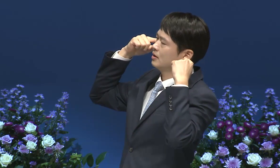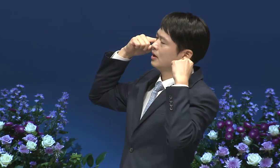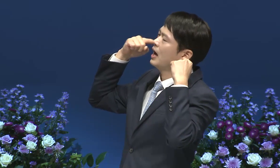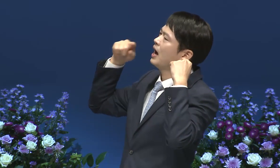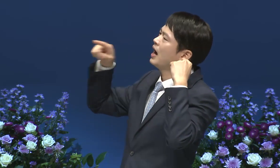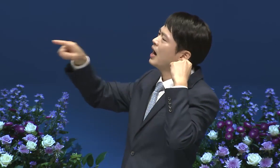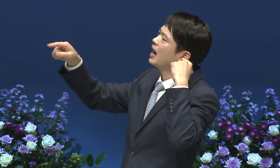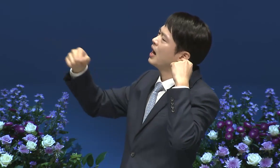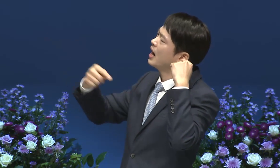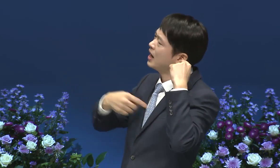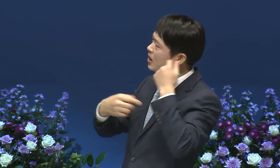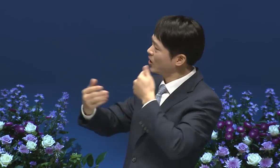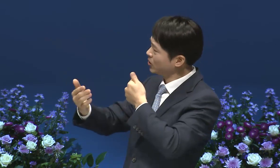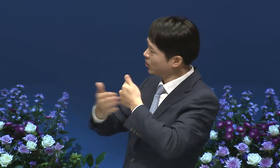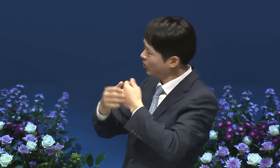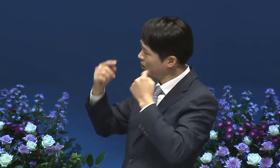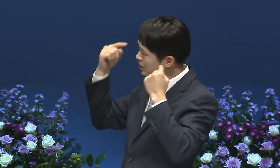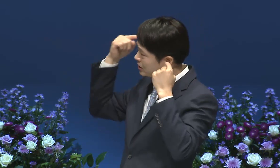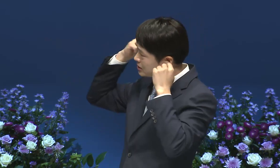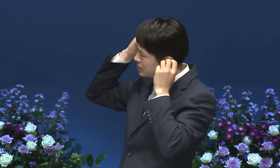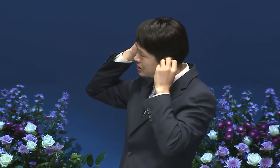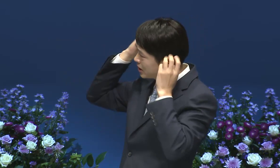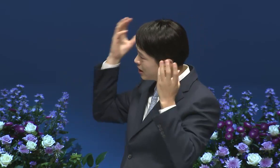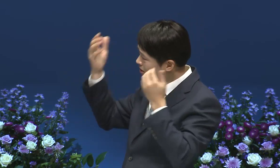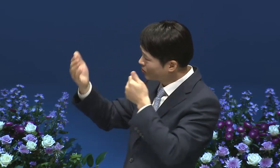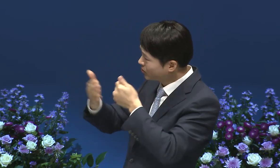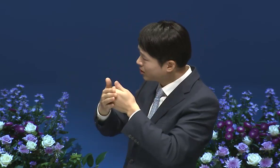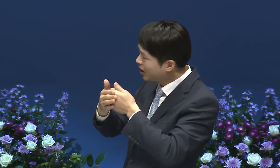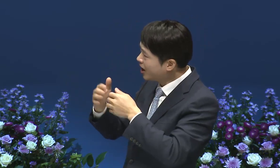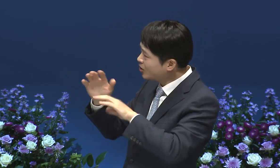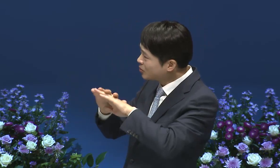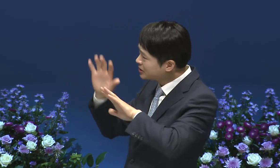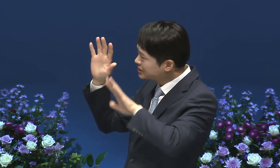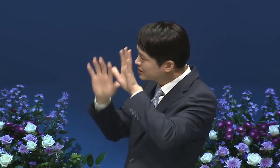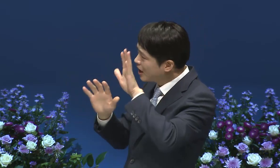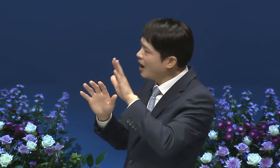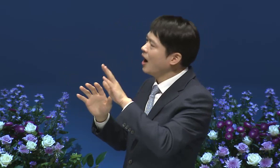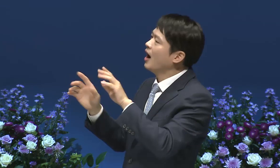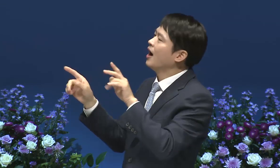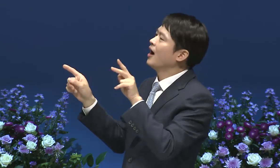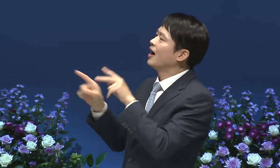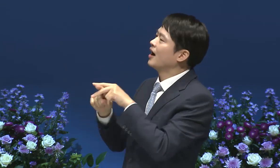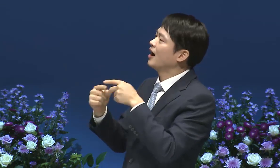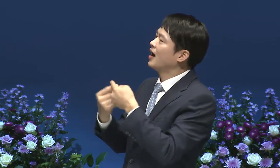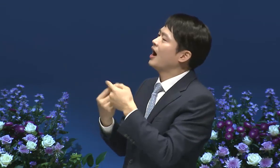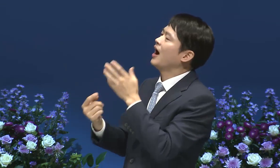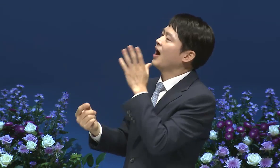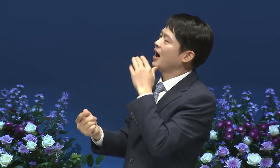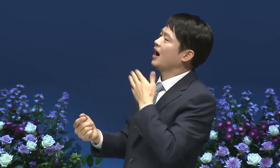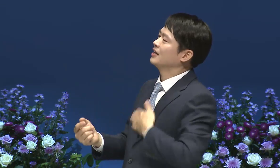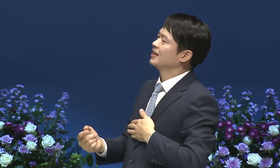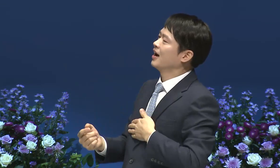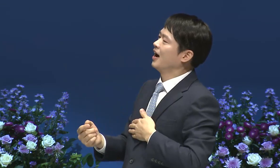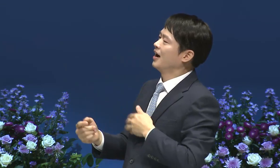농인은 아무것도 영문도 모른 채 손이 귀에 꼽혔겠죠. 하지만 예수님께서 본인의